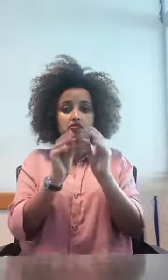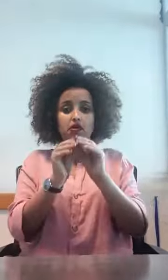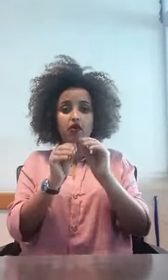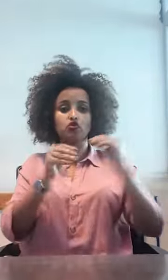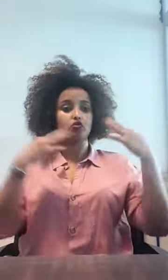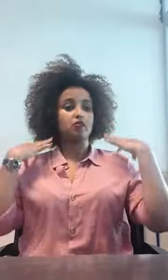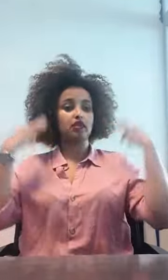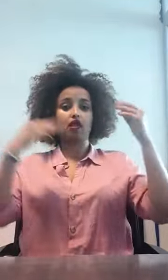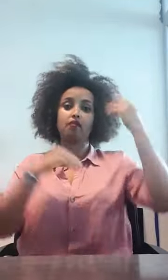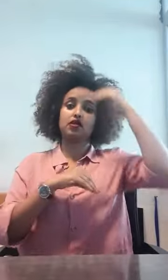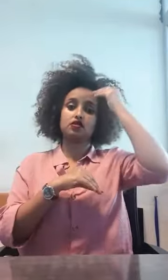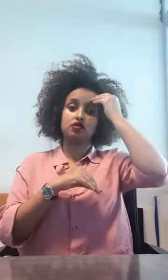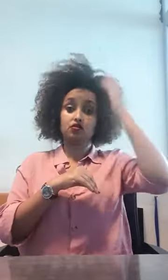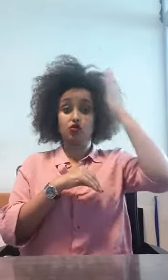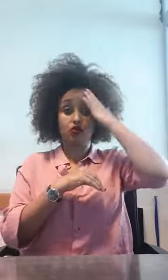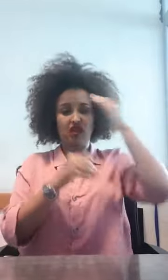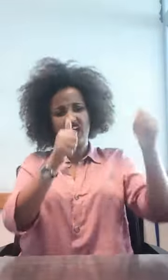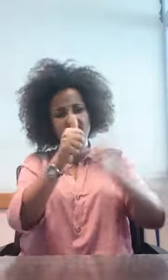እውቅና ክትትል ሊደገፉ እንደሚገባም ገልጸዋል።